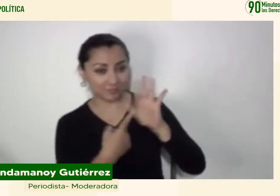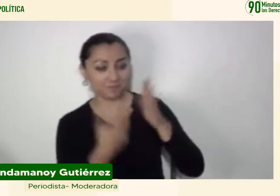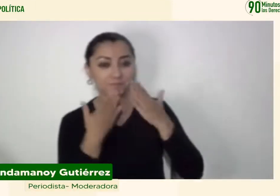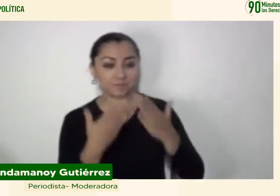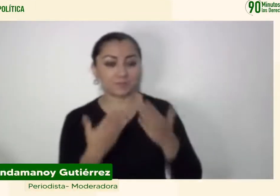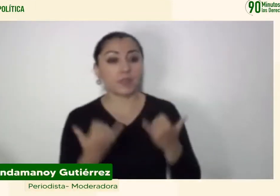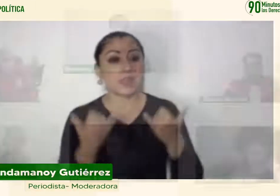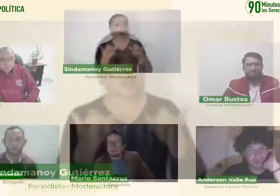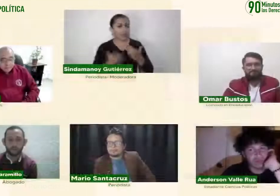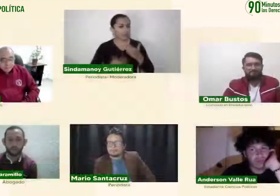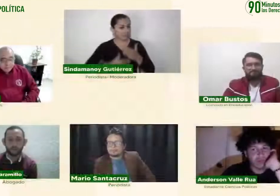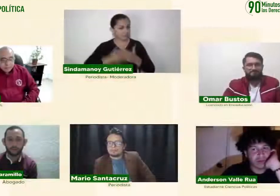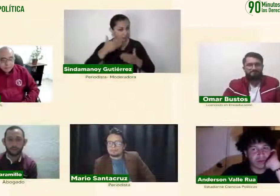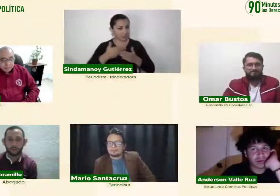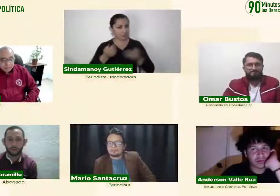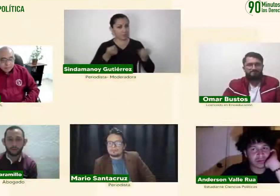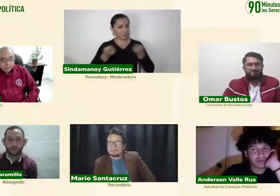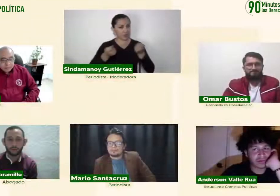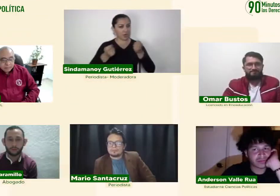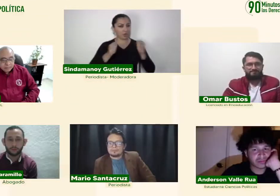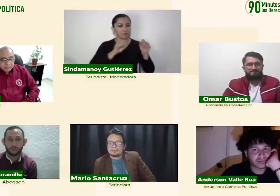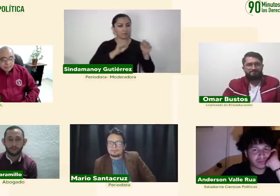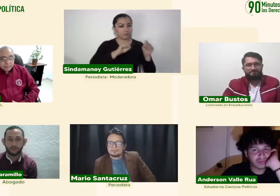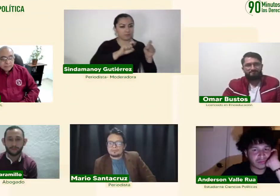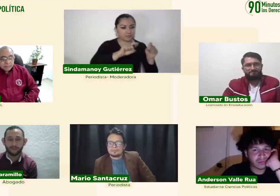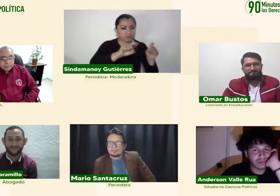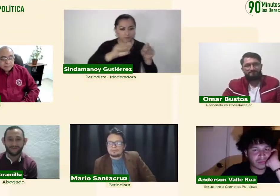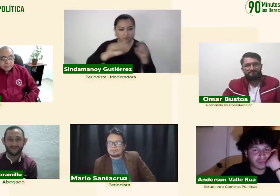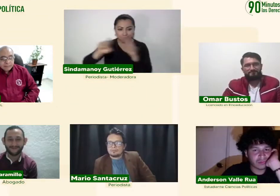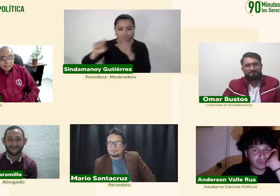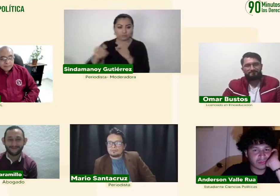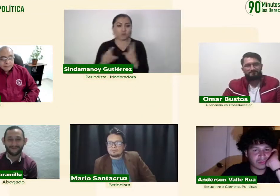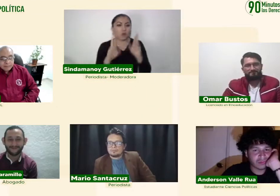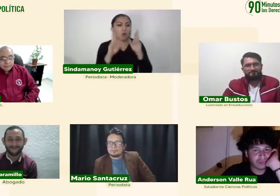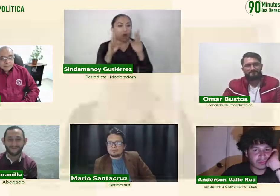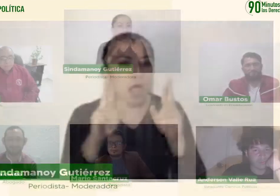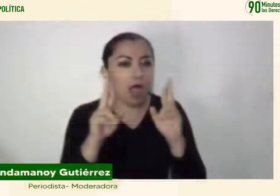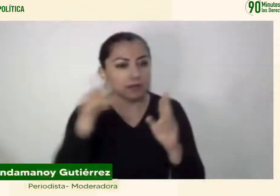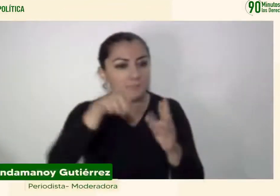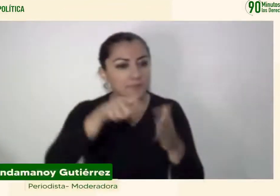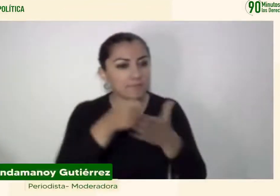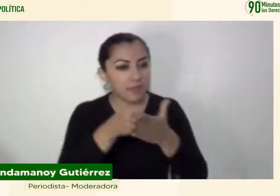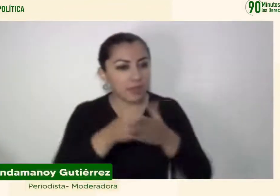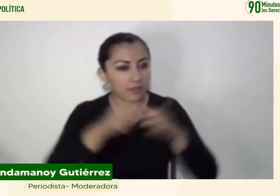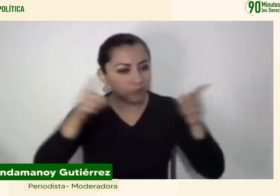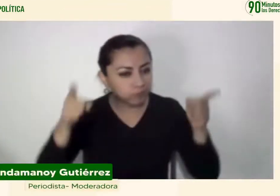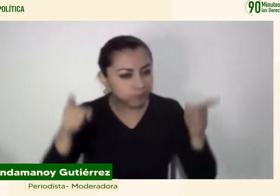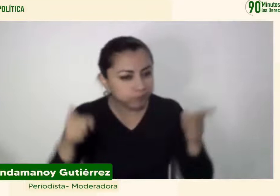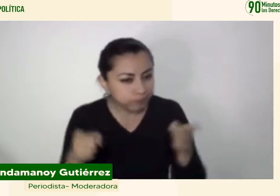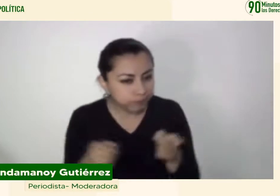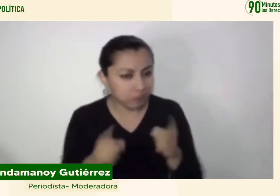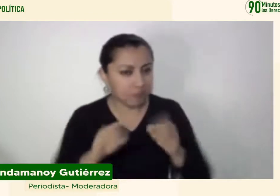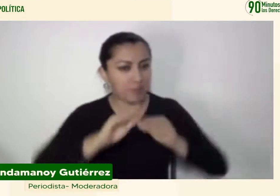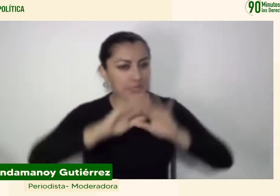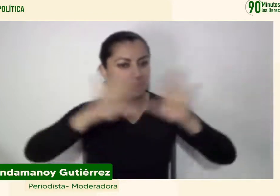muchas gracias a los cinco participantes que tenemos aquí y ahora en mi rol de moderación voy a iniciar con las preguntas